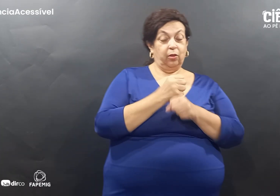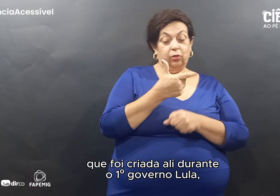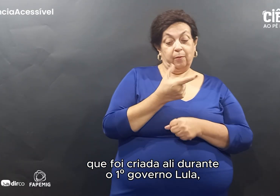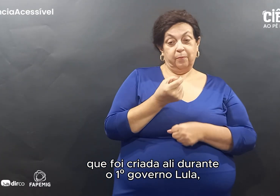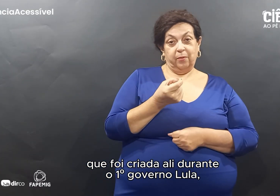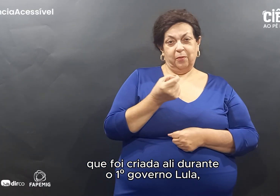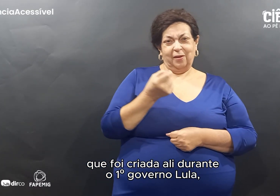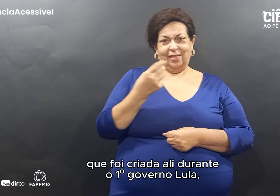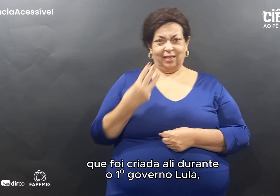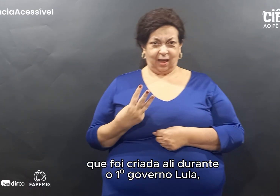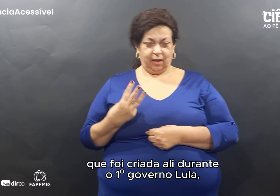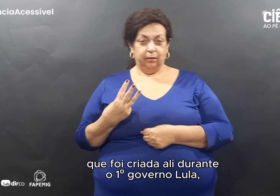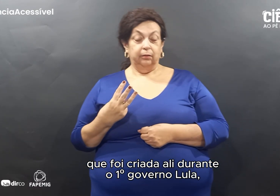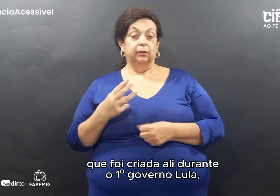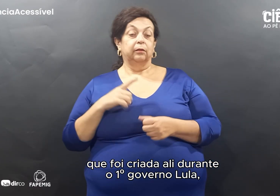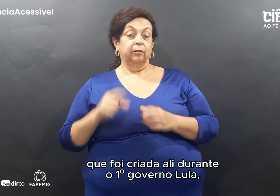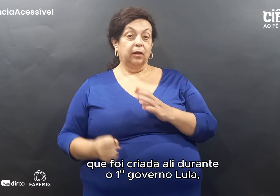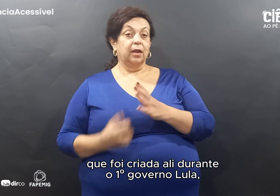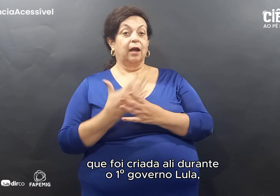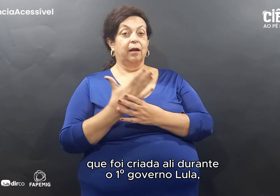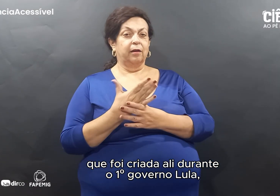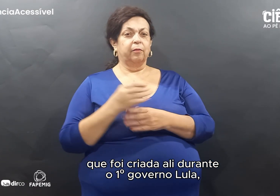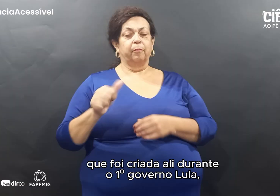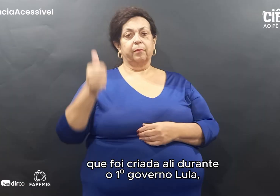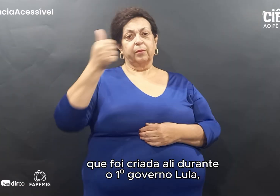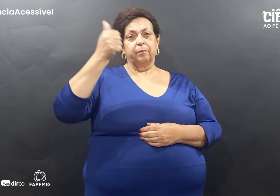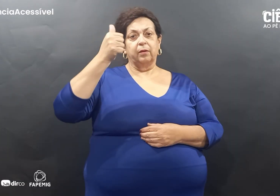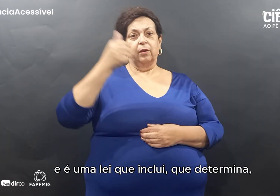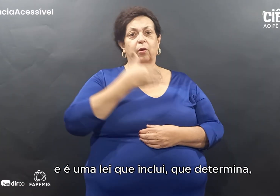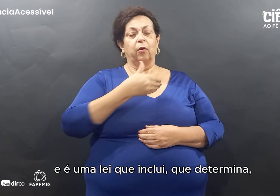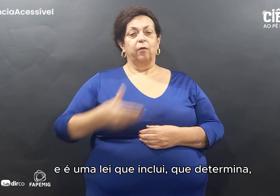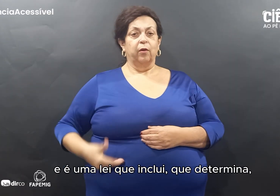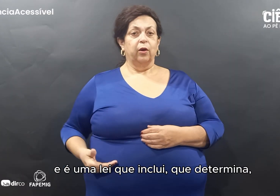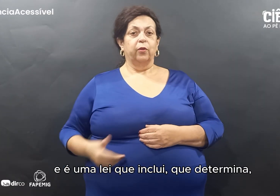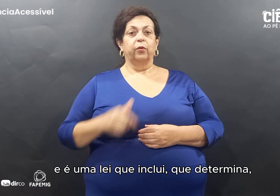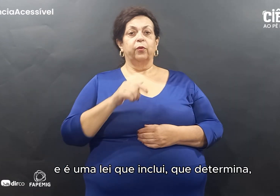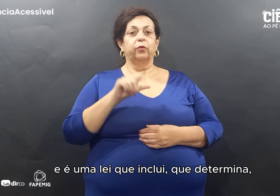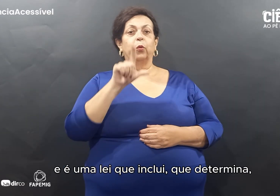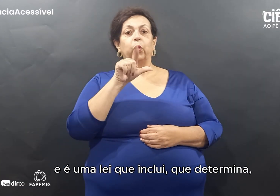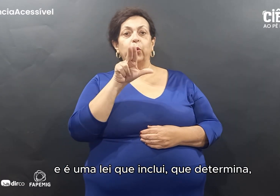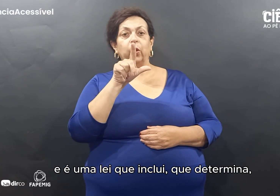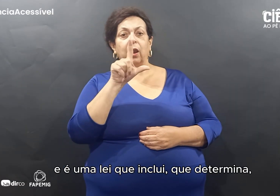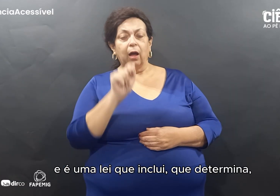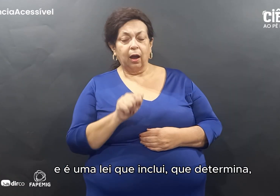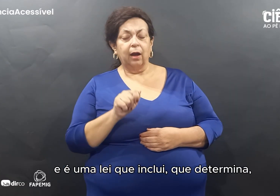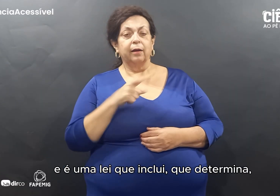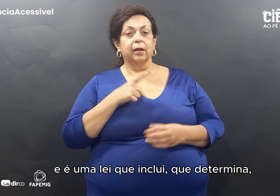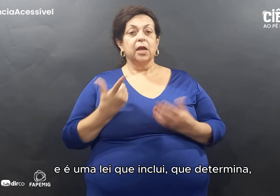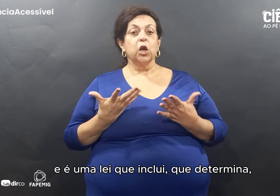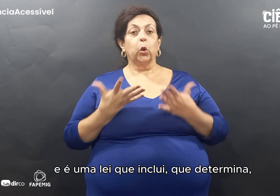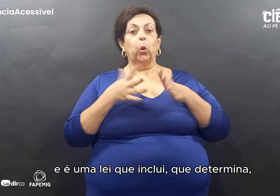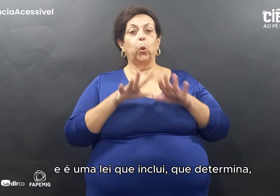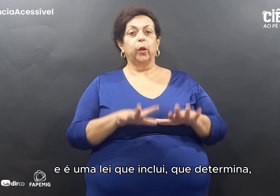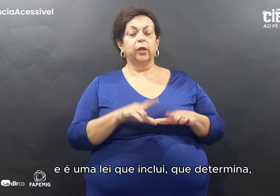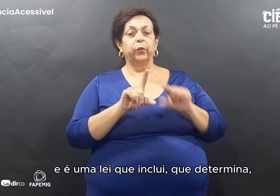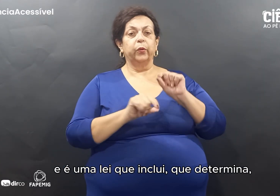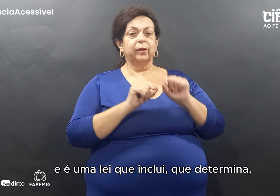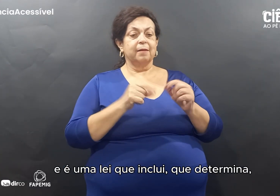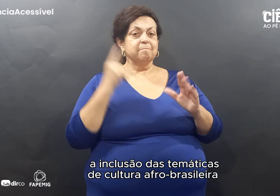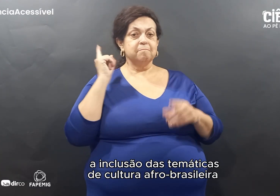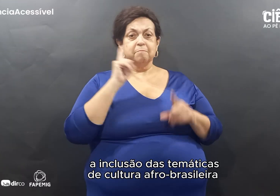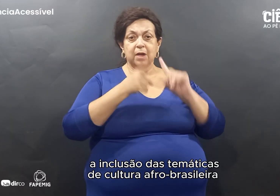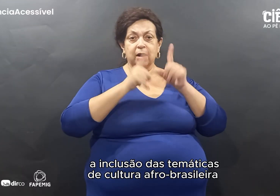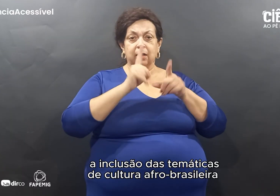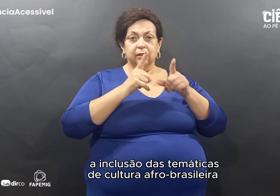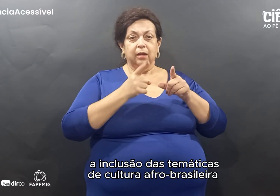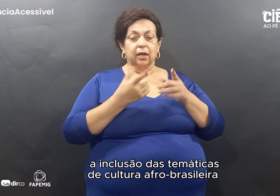2003, que foi criada ali durante o primeiro governo Lula, e é uma lei que inclui, que